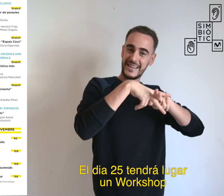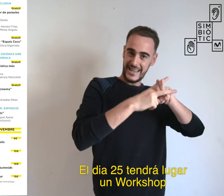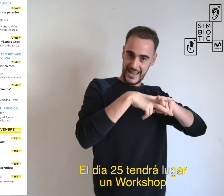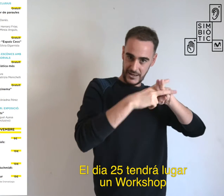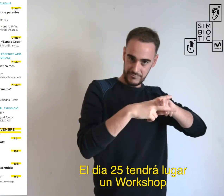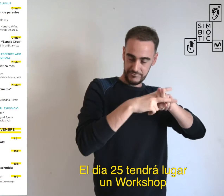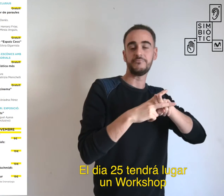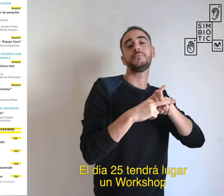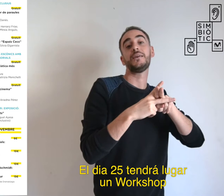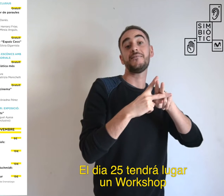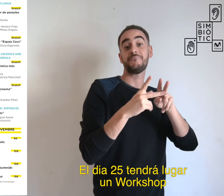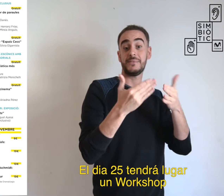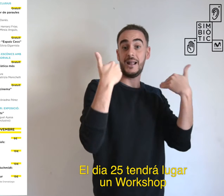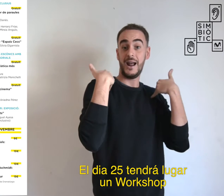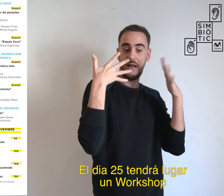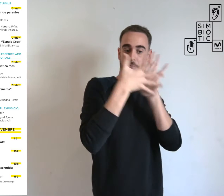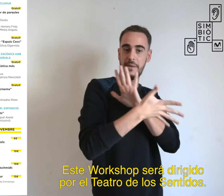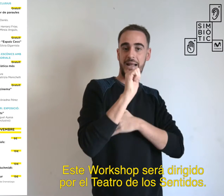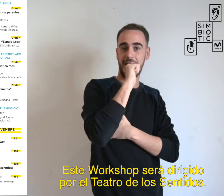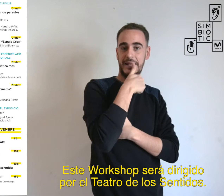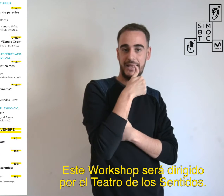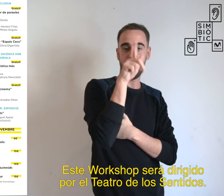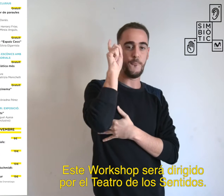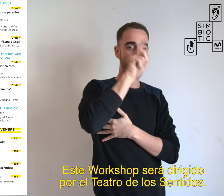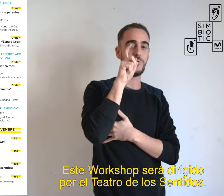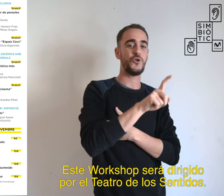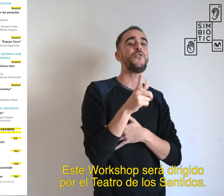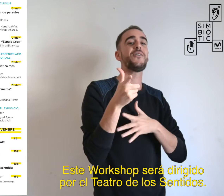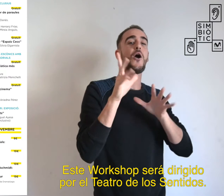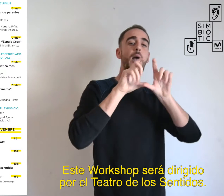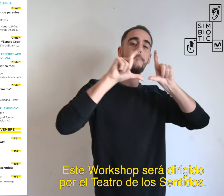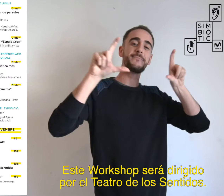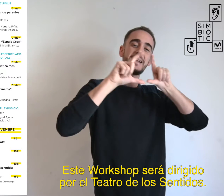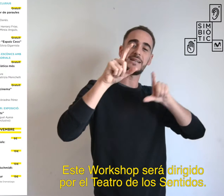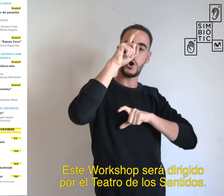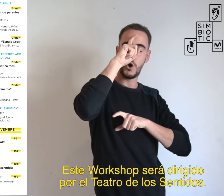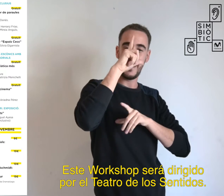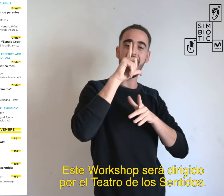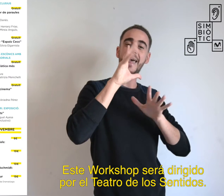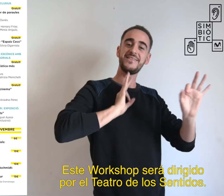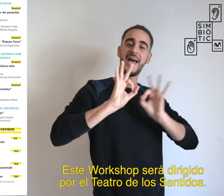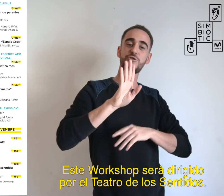lugar un workshop. Este workshop será dirigido por el Teatro de los Sentidos.